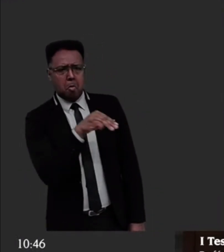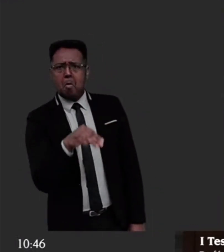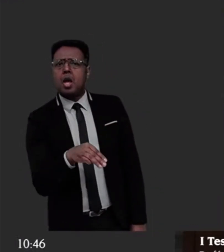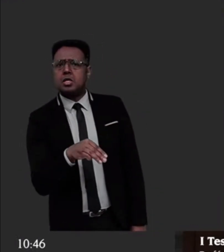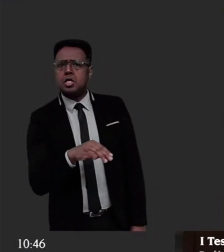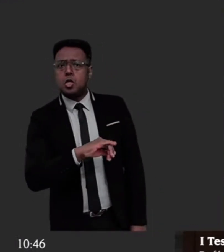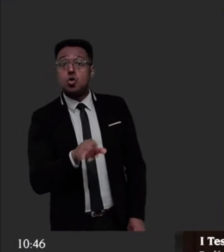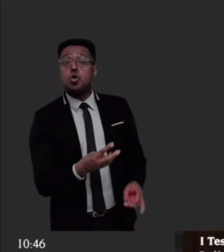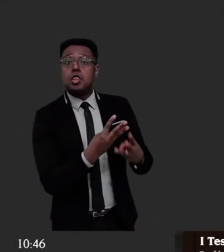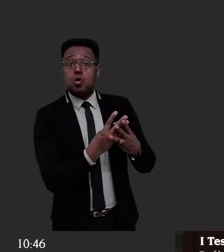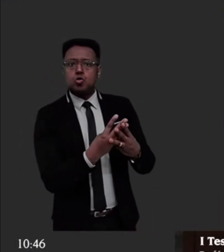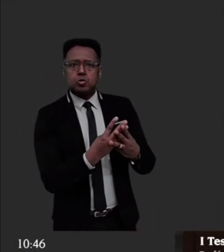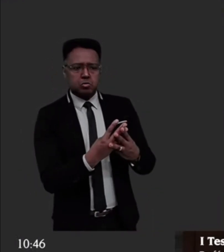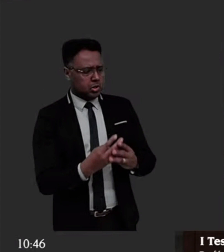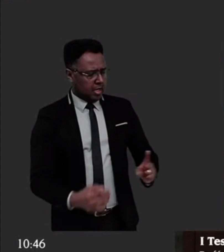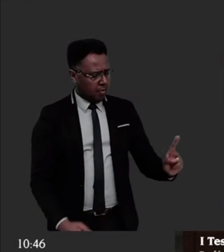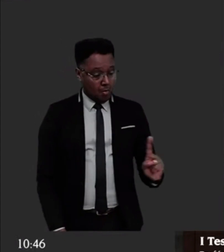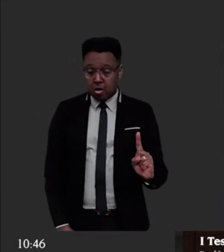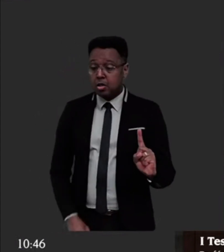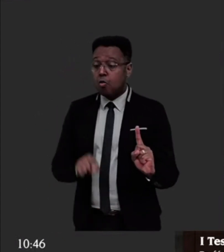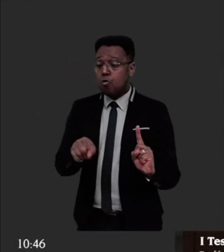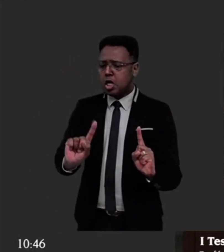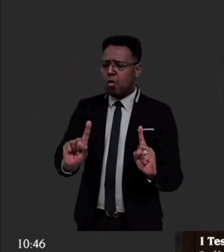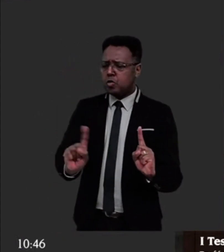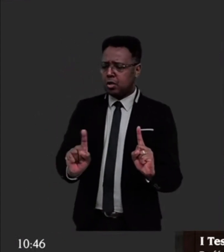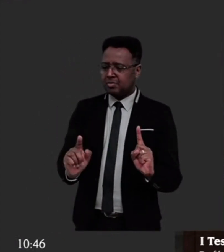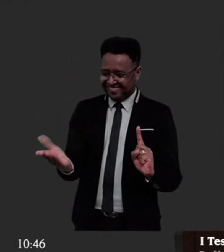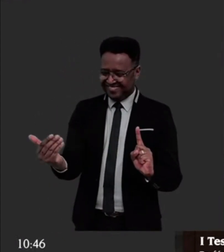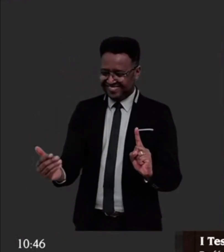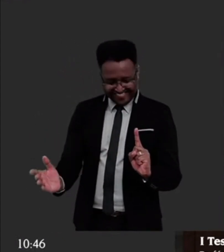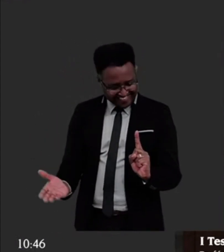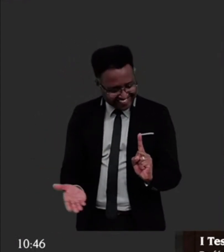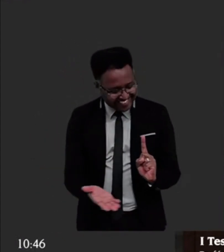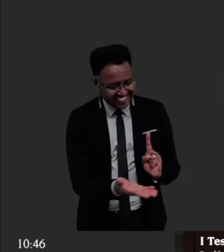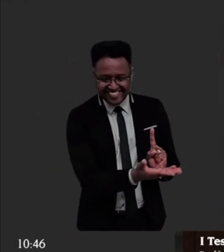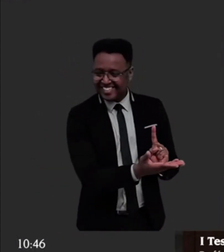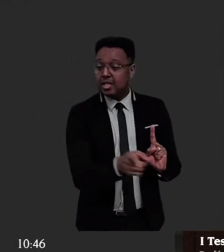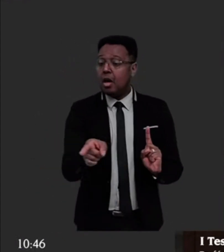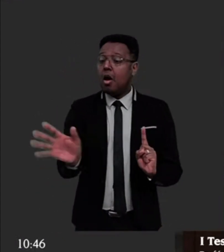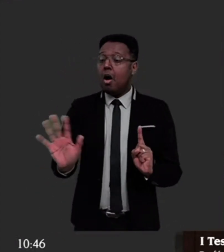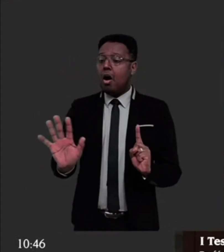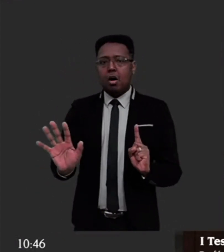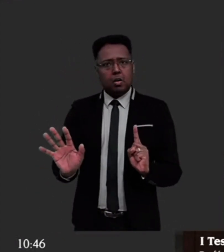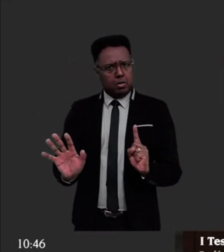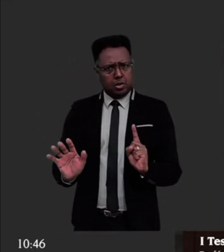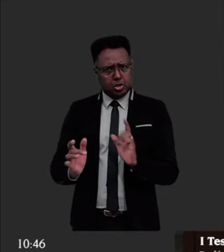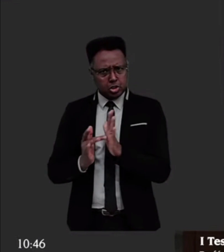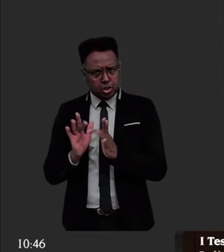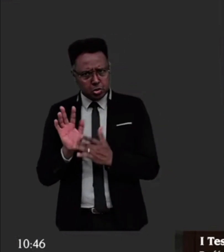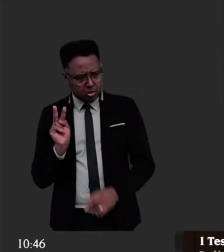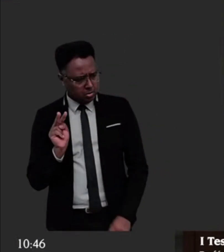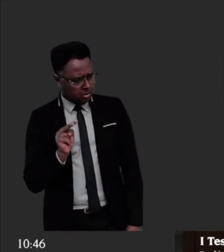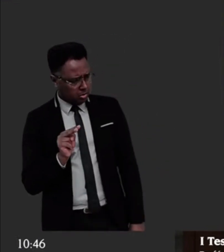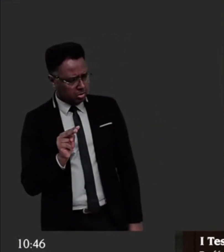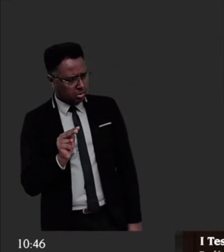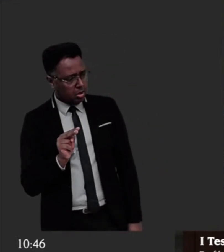Ou seja, não primavam, não consideravam a salvação pela graça de Deus, e